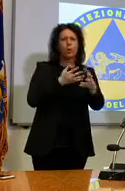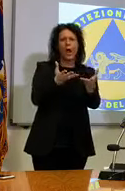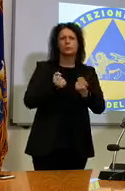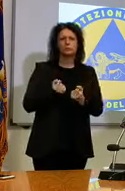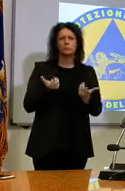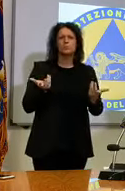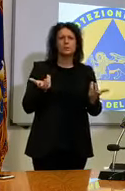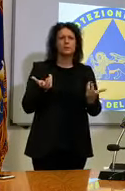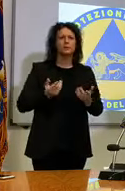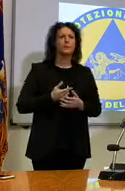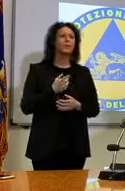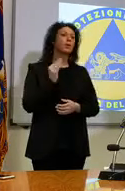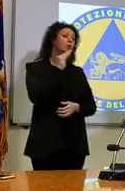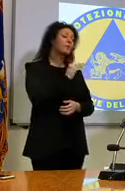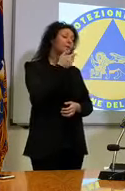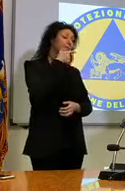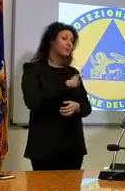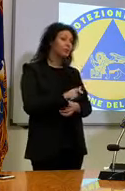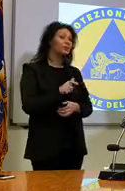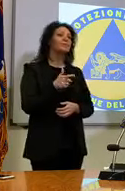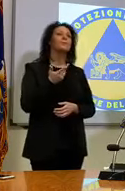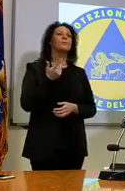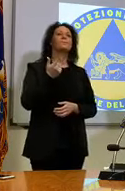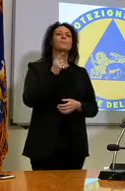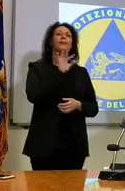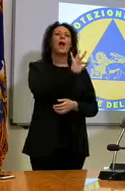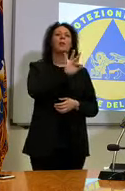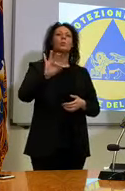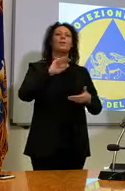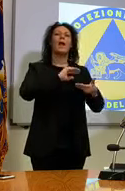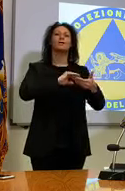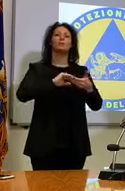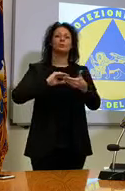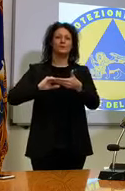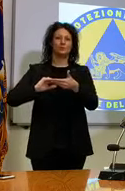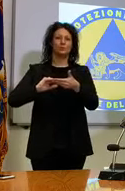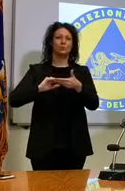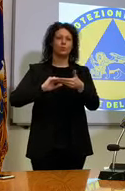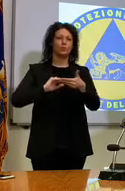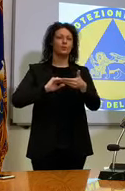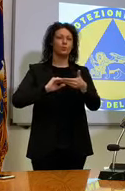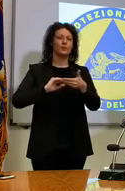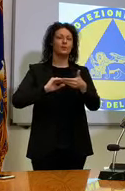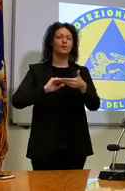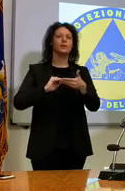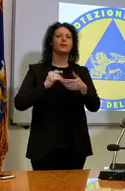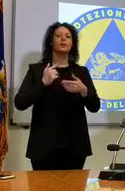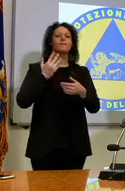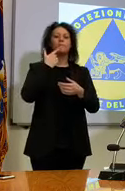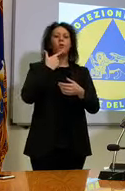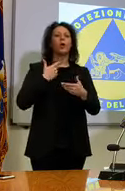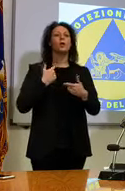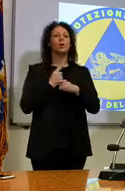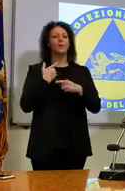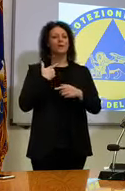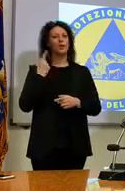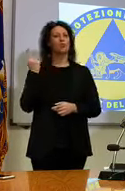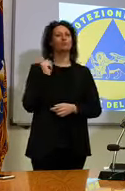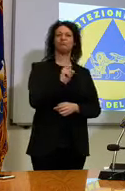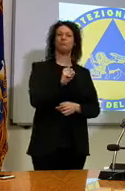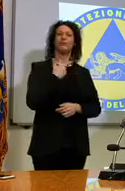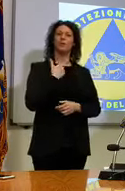alle associazioni arrivano richieste, di persone che dicono, ma come faccio per offrirmi all'agricoltore? Ma se arrivano